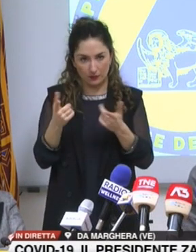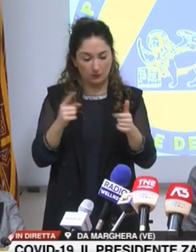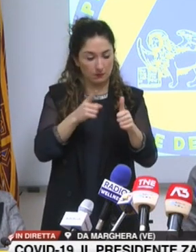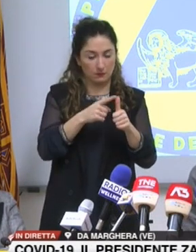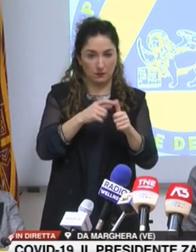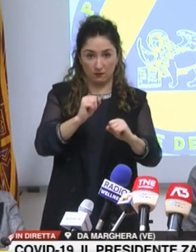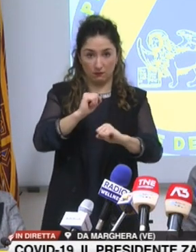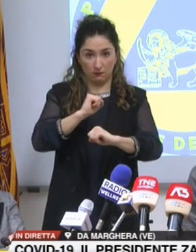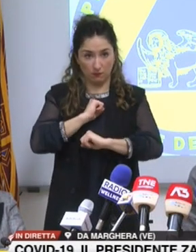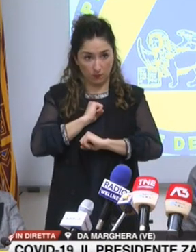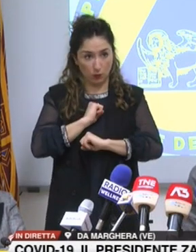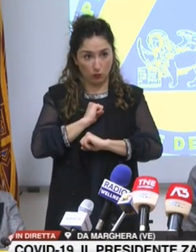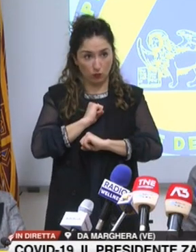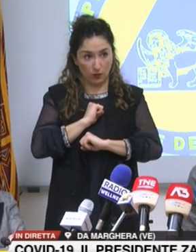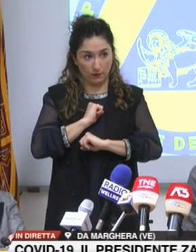fiducia,